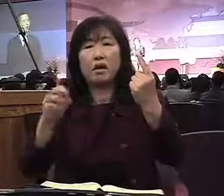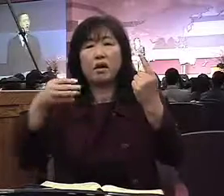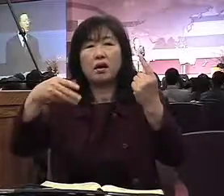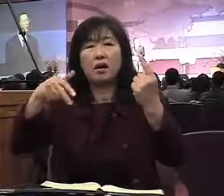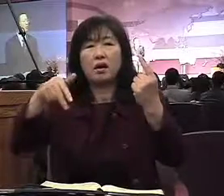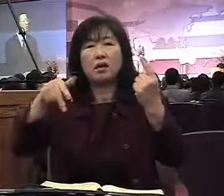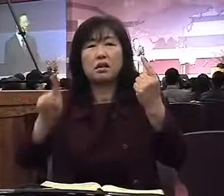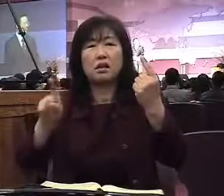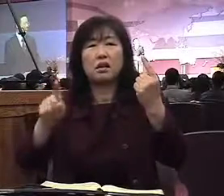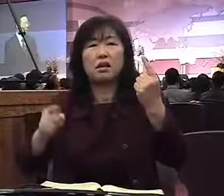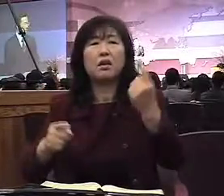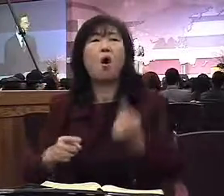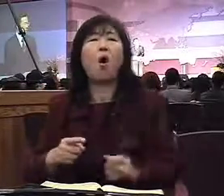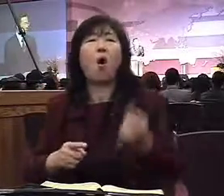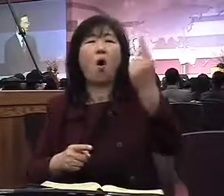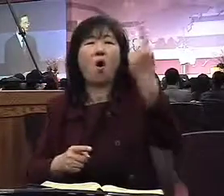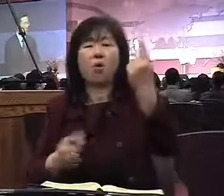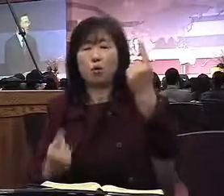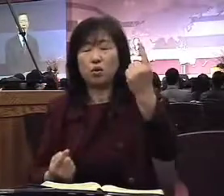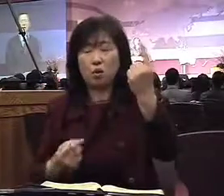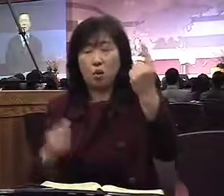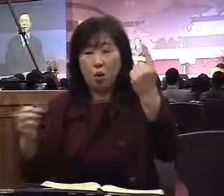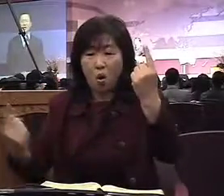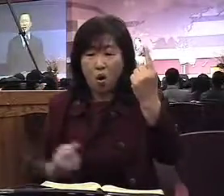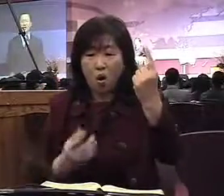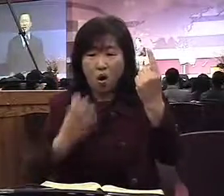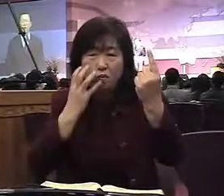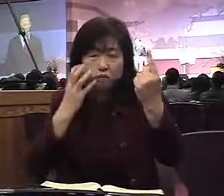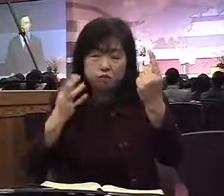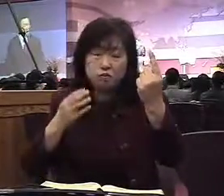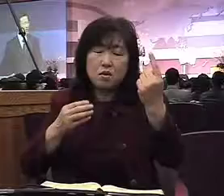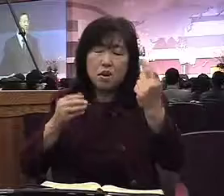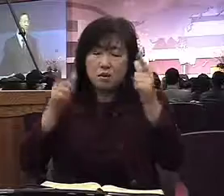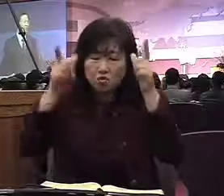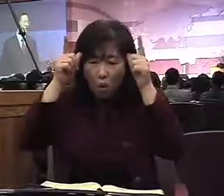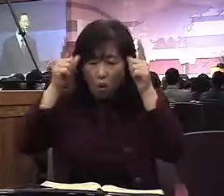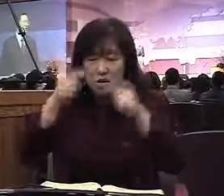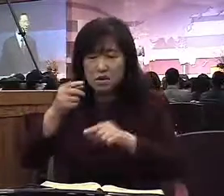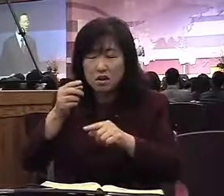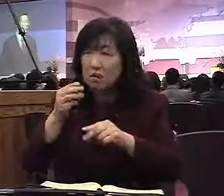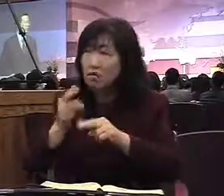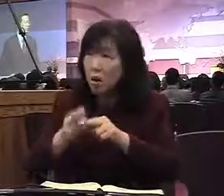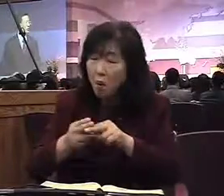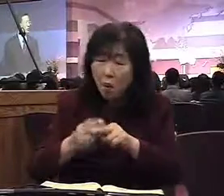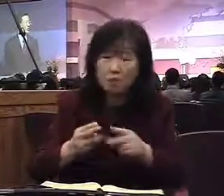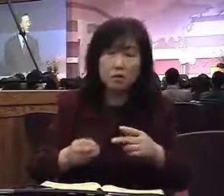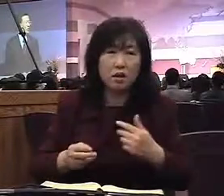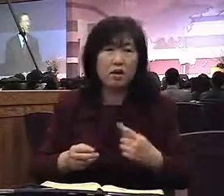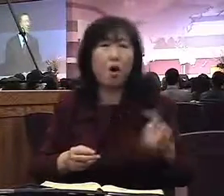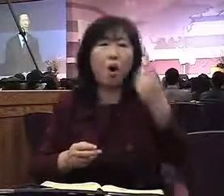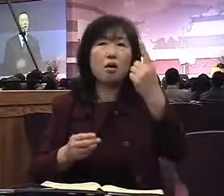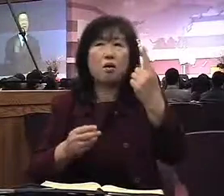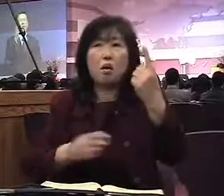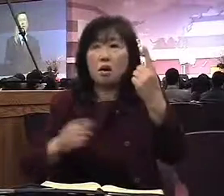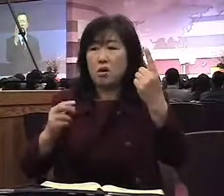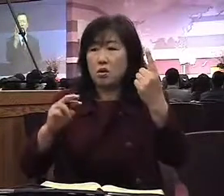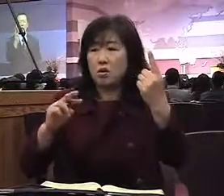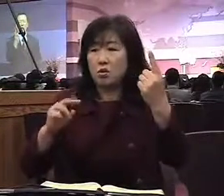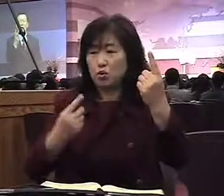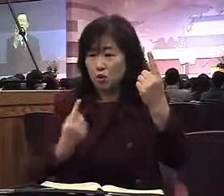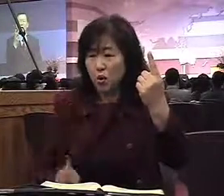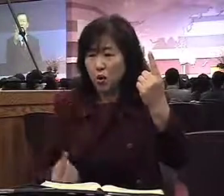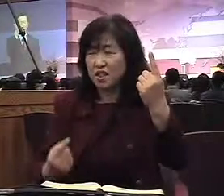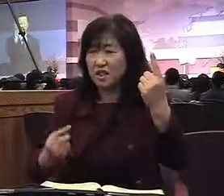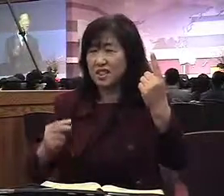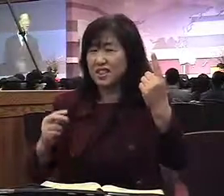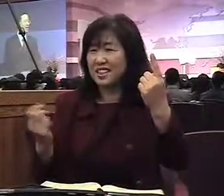보니까 저가 노하여 동생이 살아 돌아왔다는데 화를 내는 겁니다. 그 원문으로 보면은요 코가